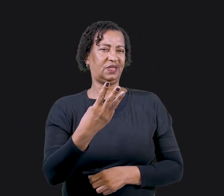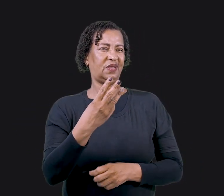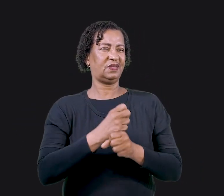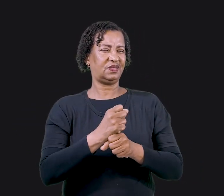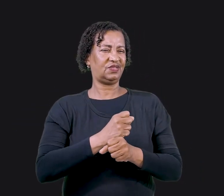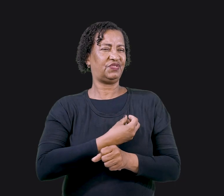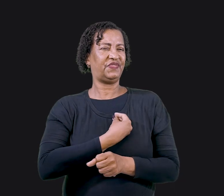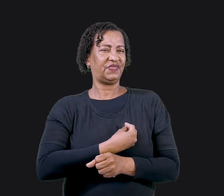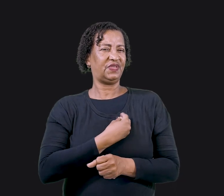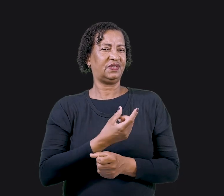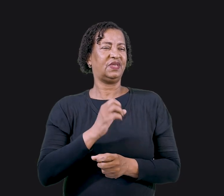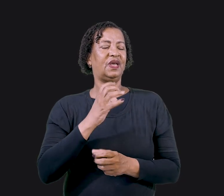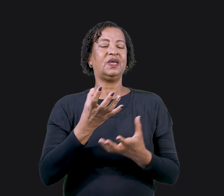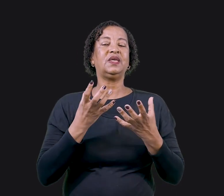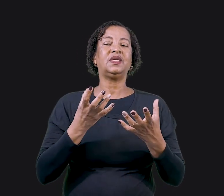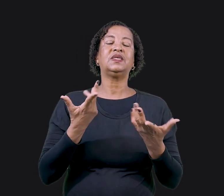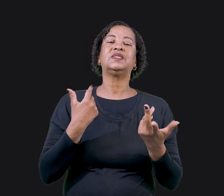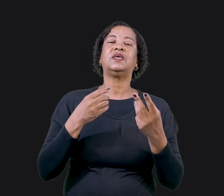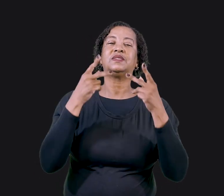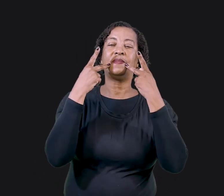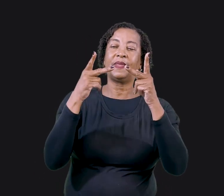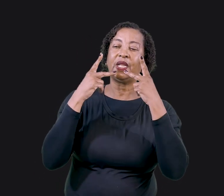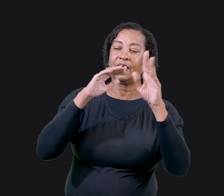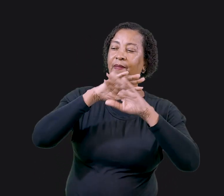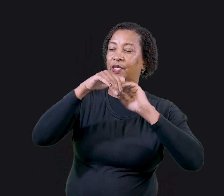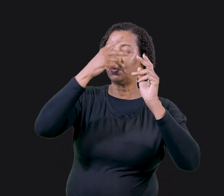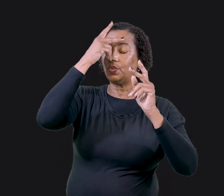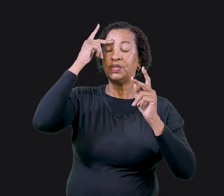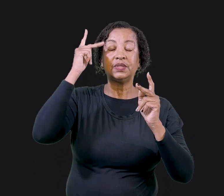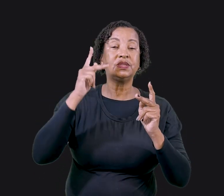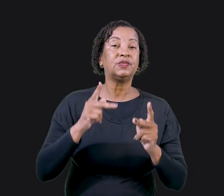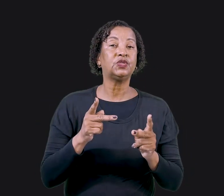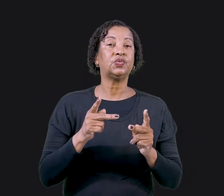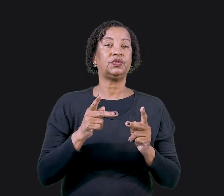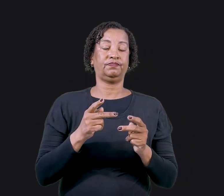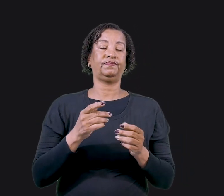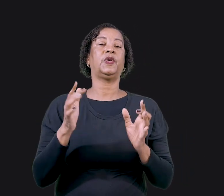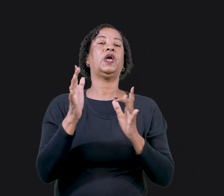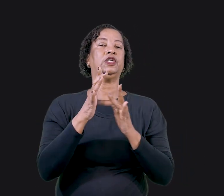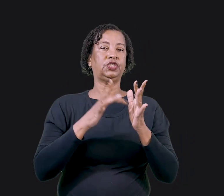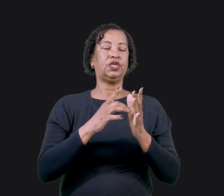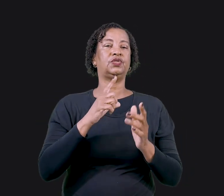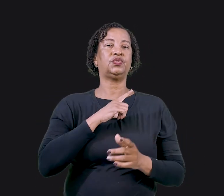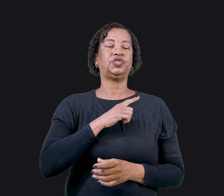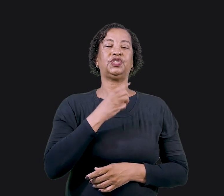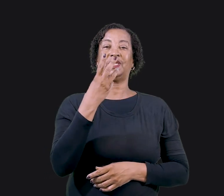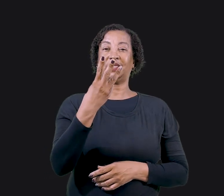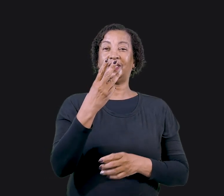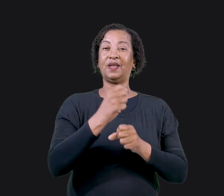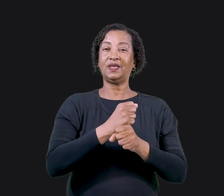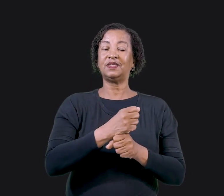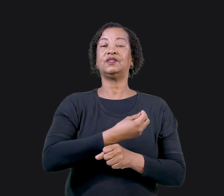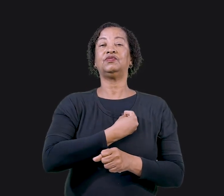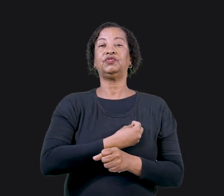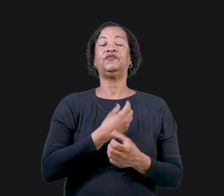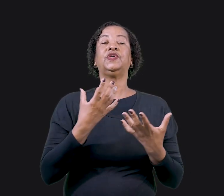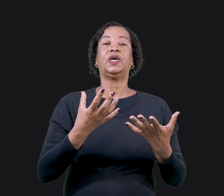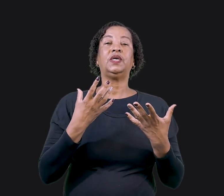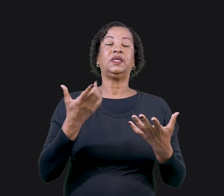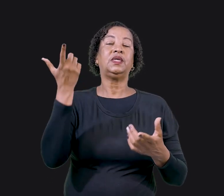sua mensagem, o que você faria, hein? Jesus tinha 3 anos de vida e ele sabia disso. Ele queria alcançar o mundo todo